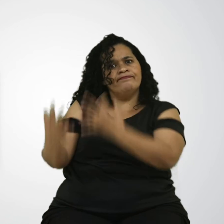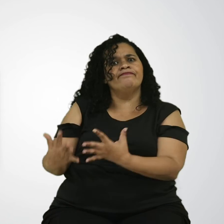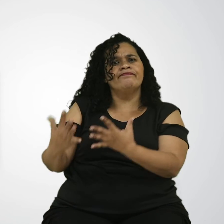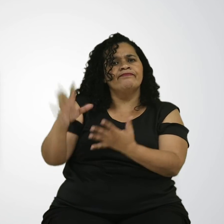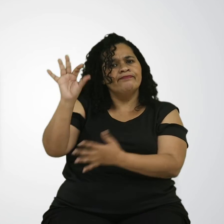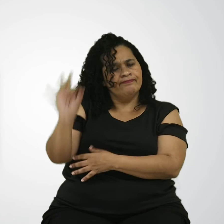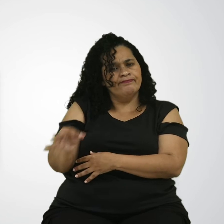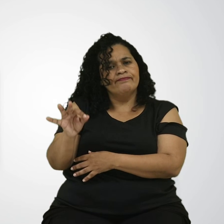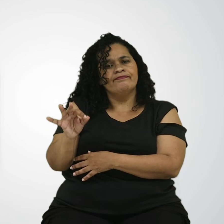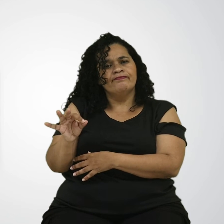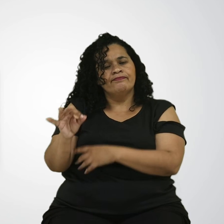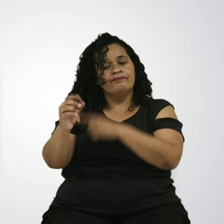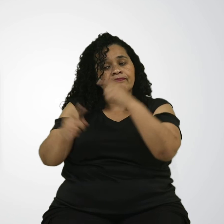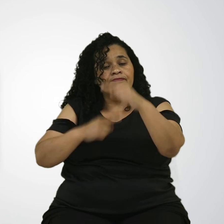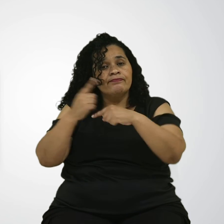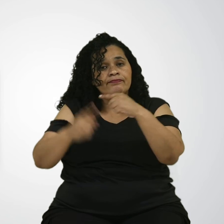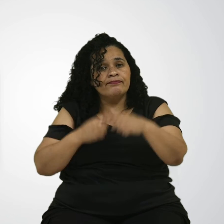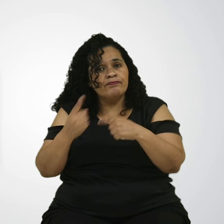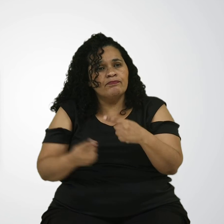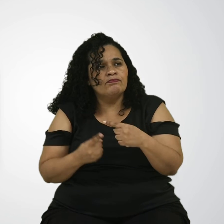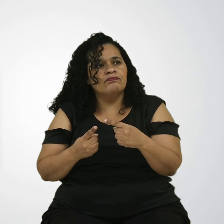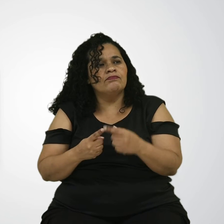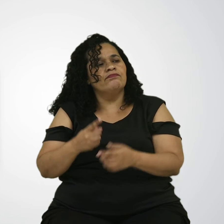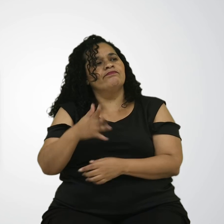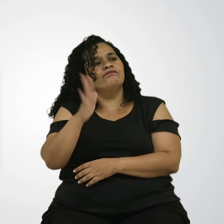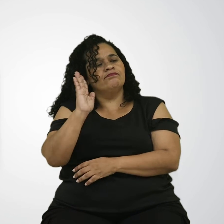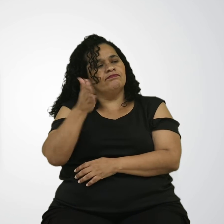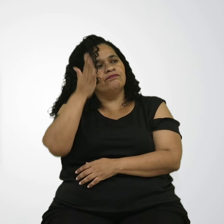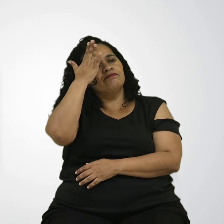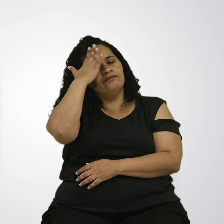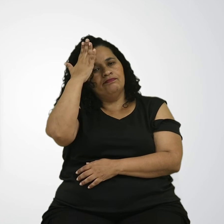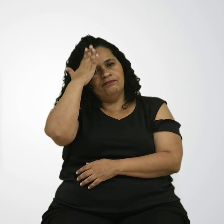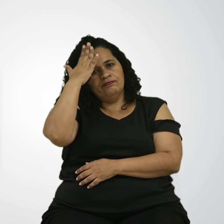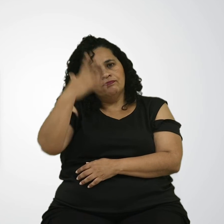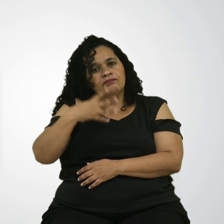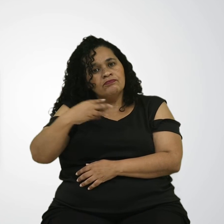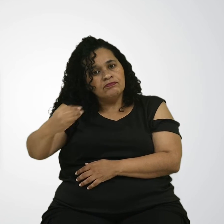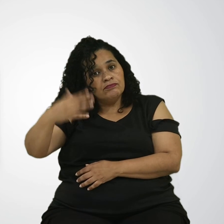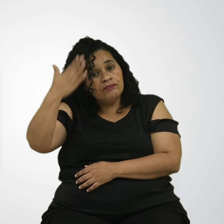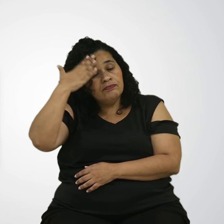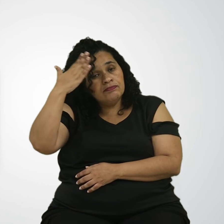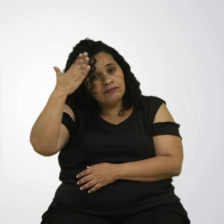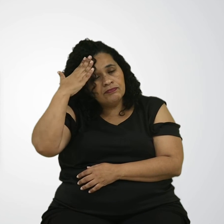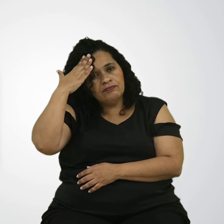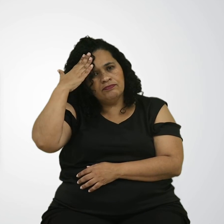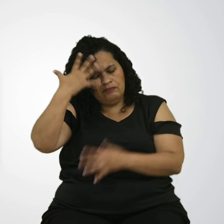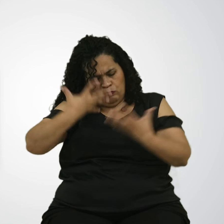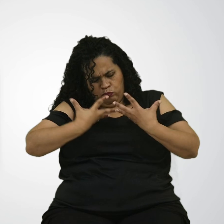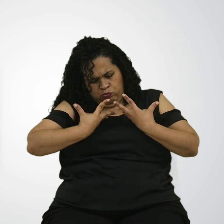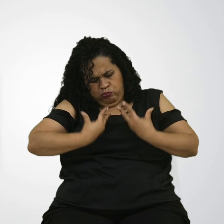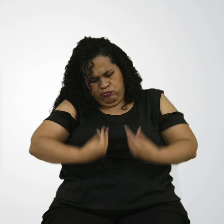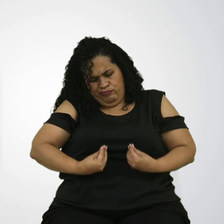disciplina aplicada, não tinha como ficar com raiva. Não tinha mágoa.